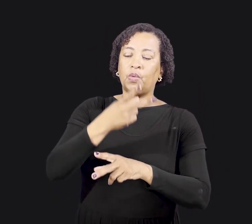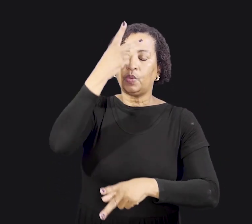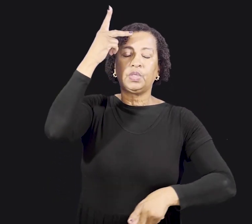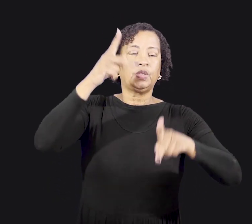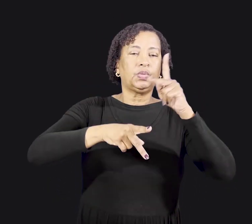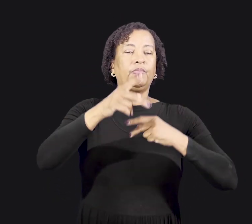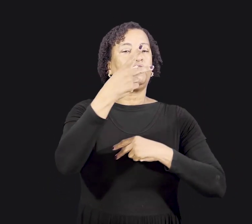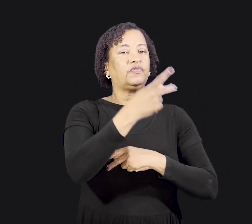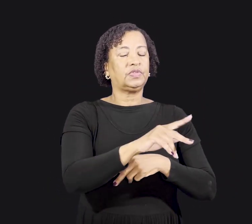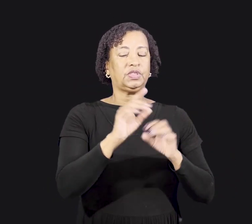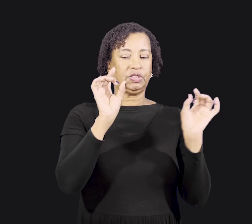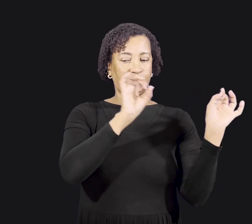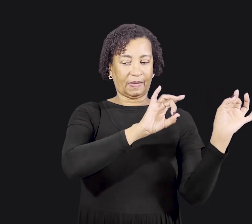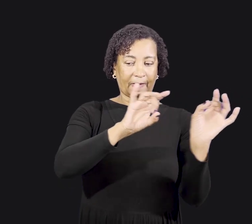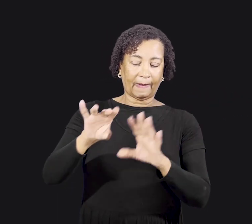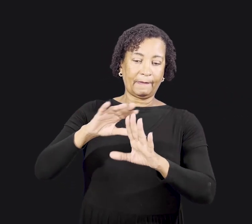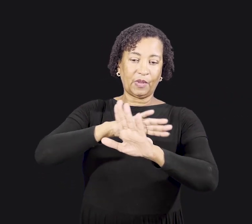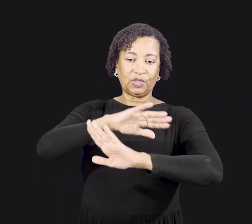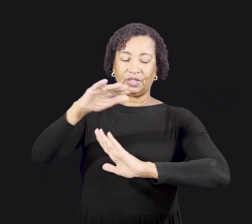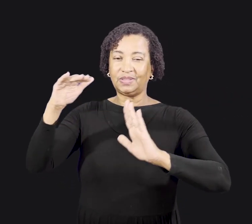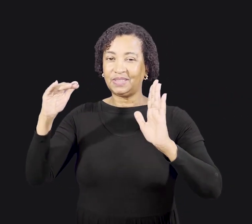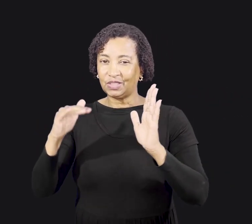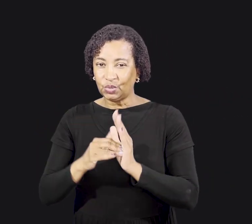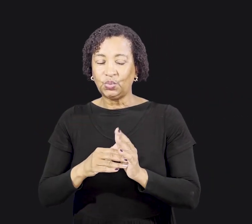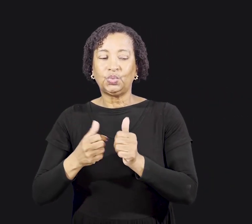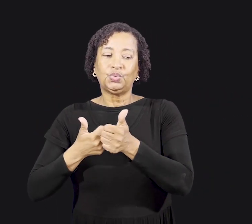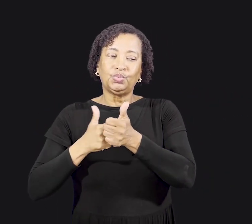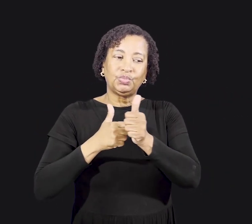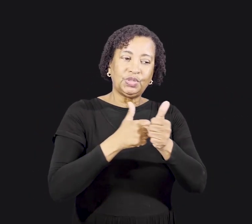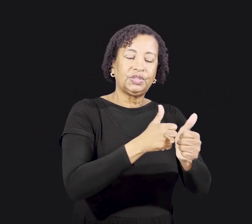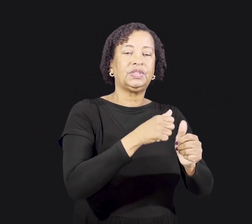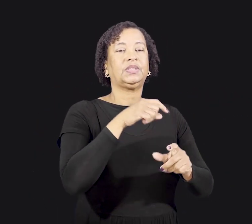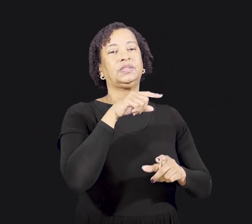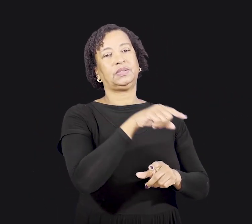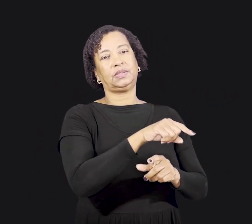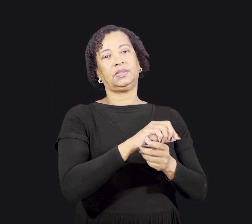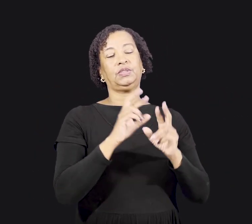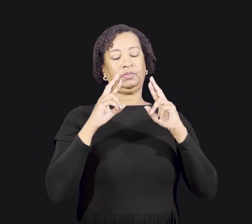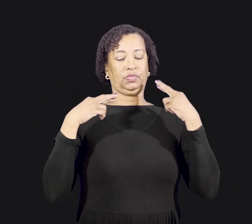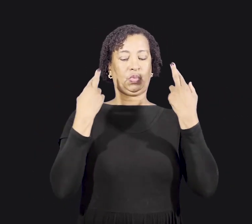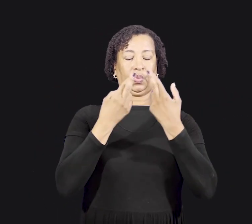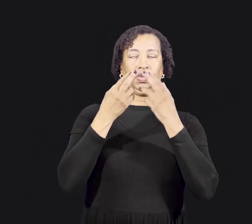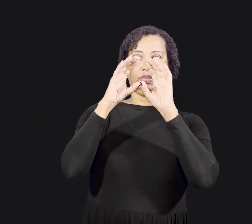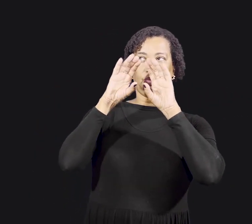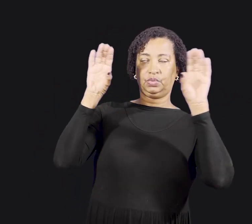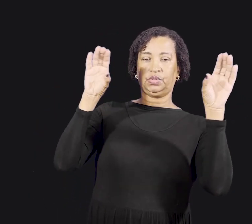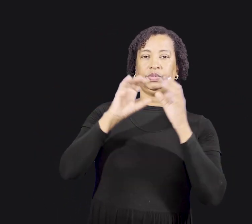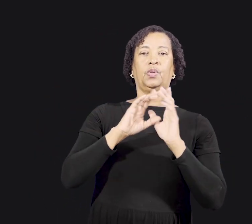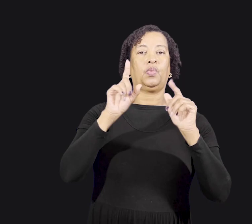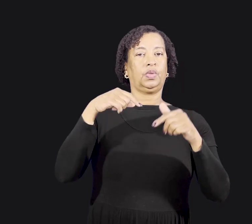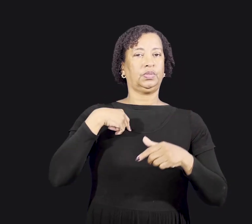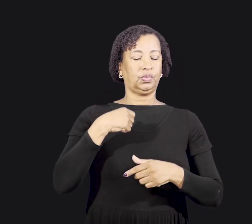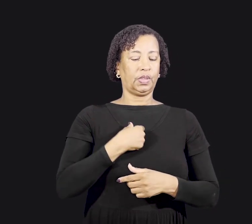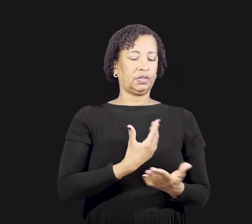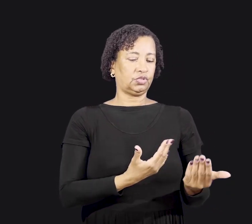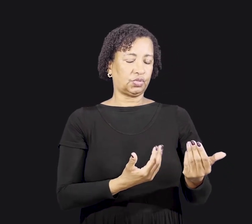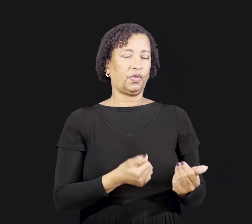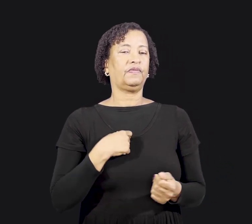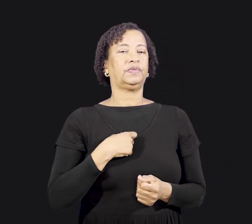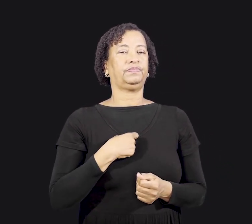alegria desistiria de tudo para que seu povo fizesse parte do seu reino no céu. Quando eu era um garoto, eu distribuía jornais todo dia de